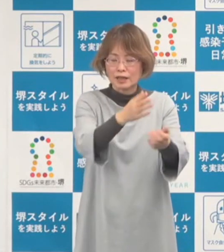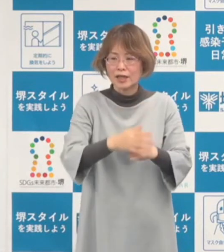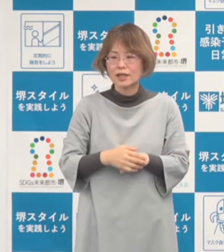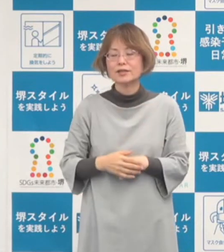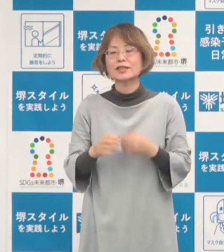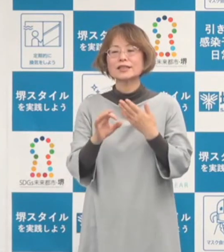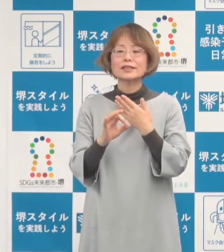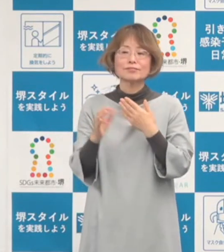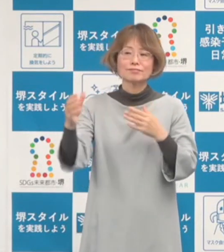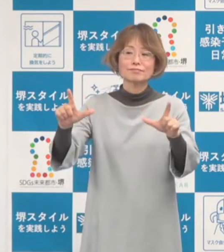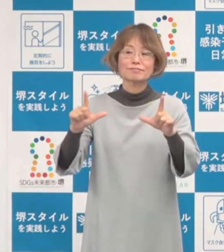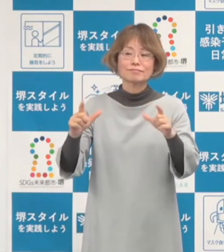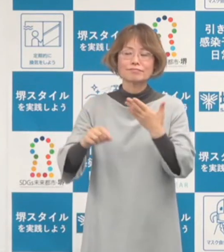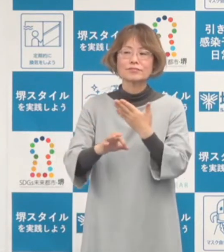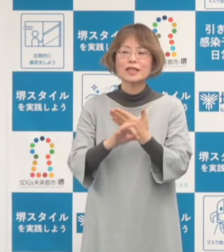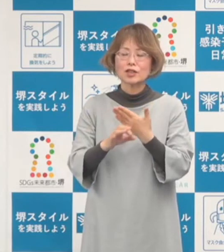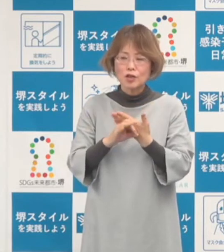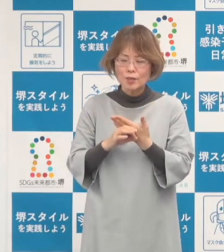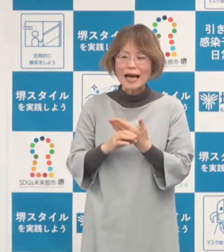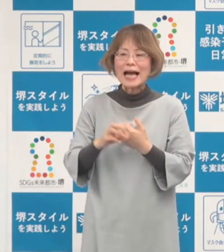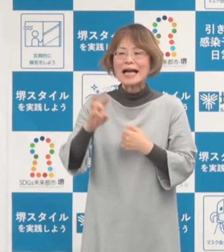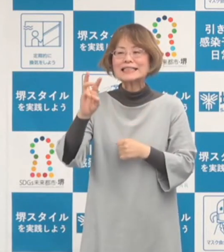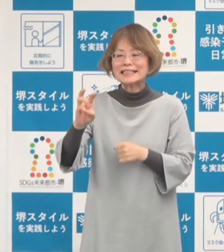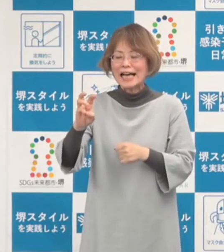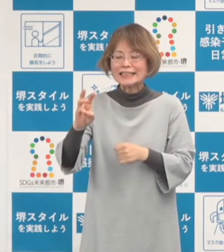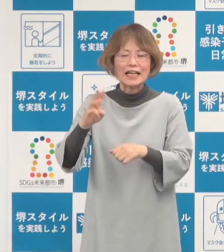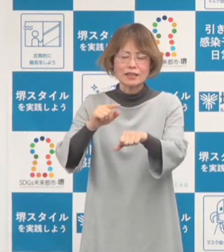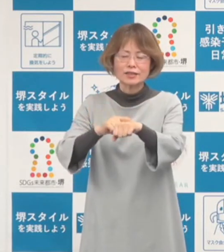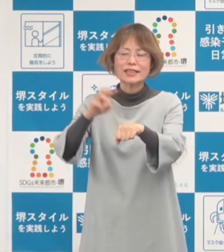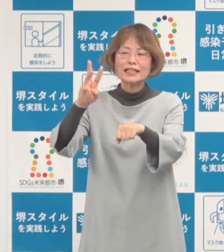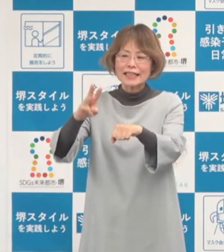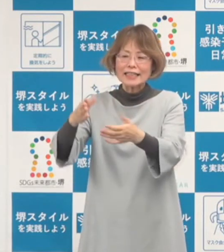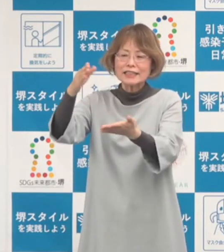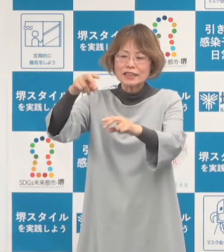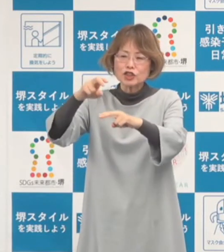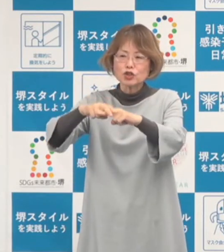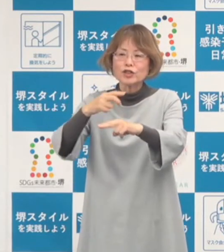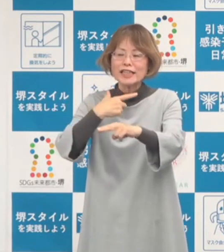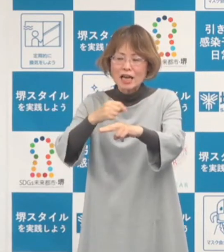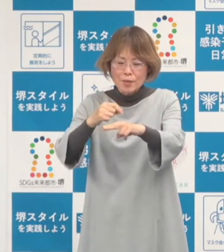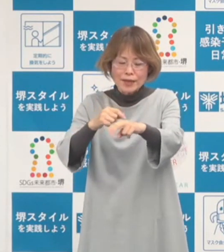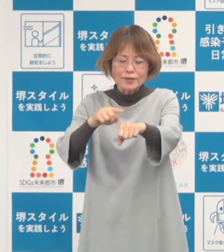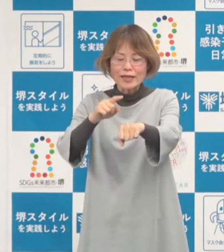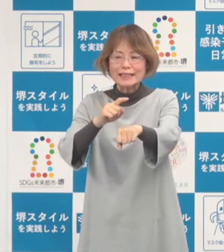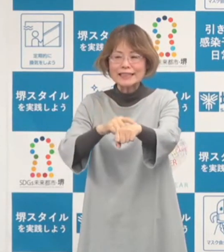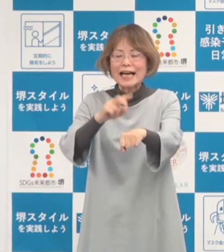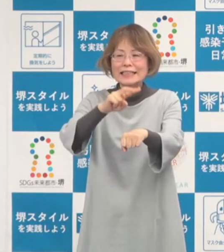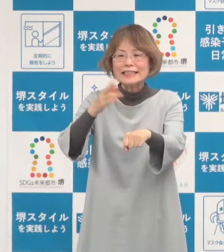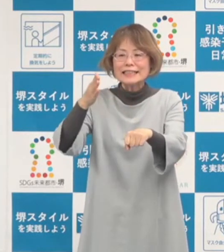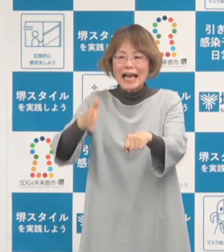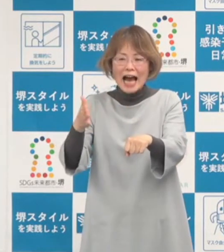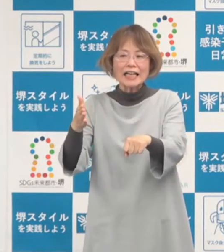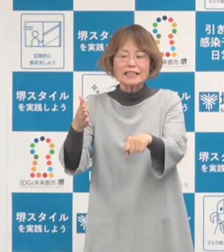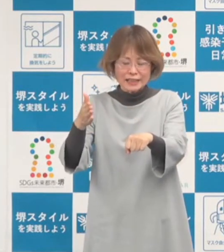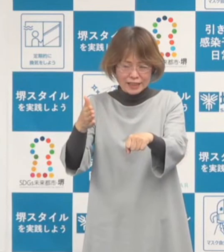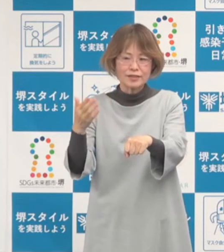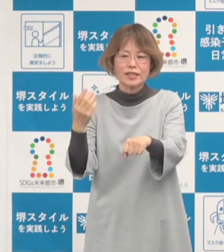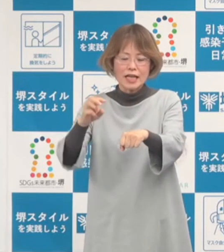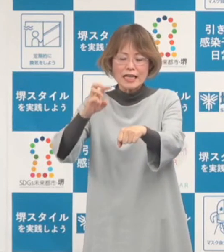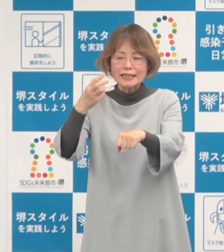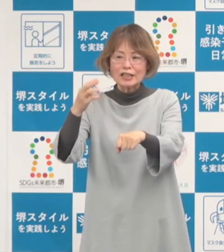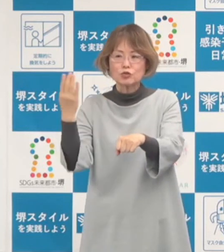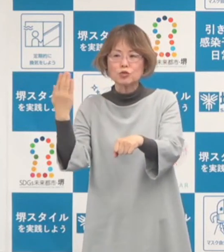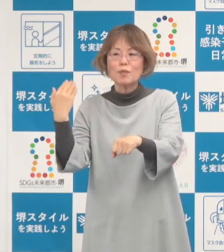い場合はですね、2時半までに予約する、30分前までに予約していただく必要がございます。今2時半ですので、3時から乗る場合は今予約され